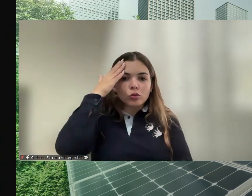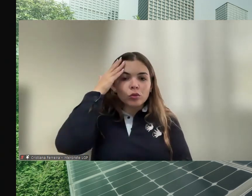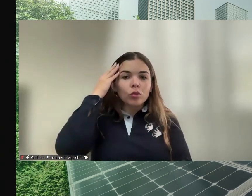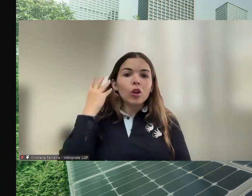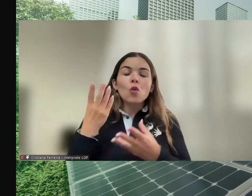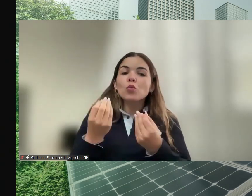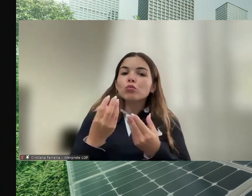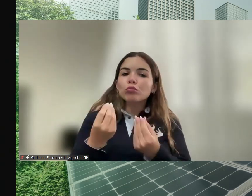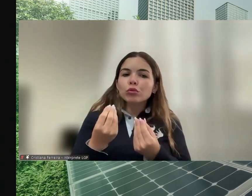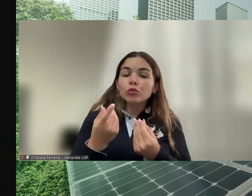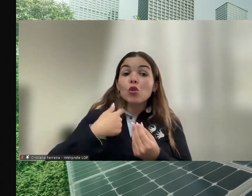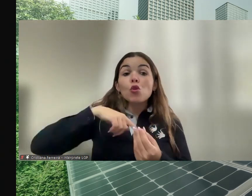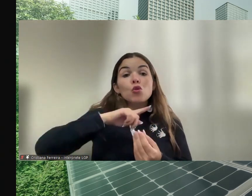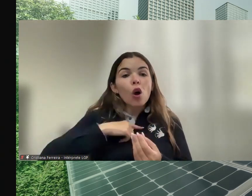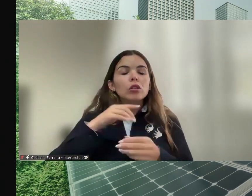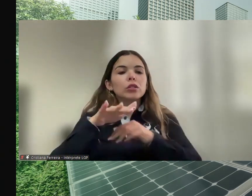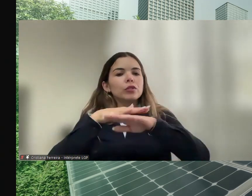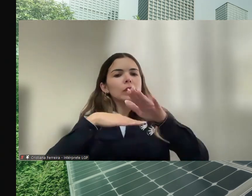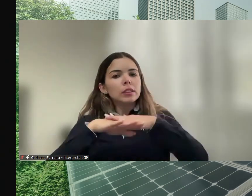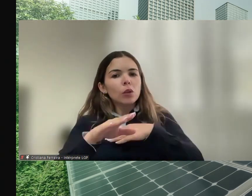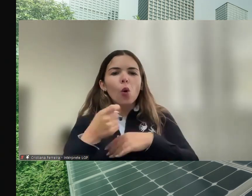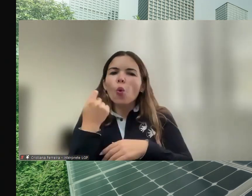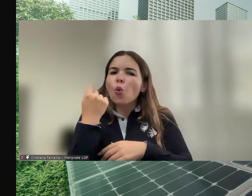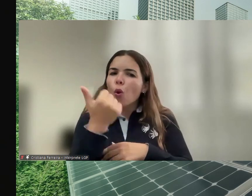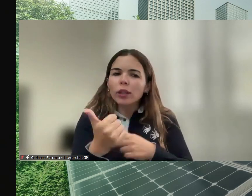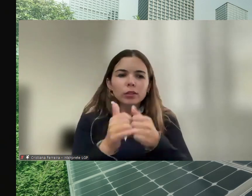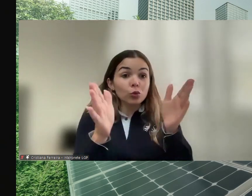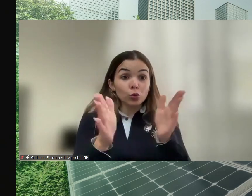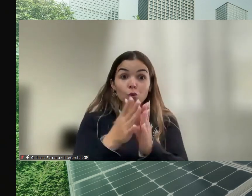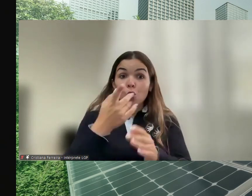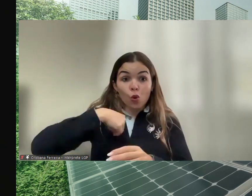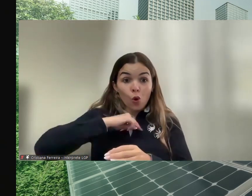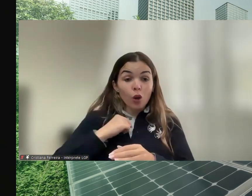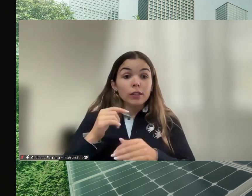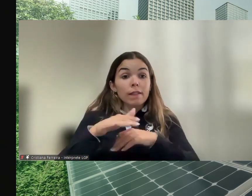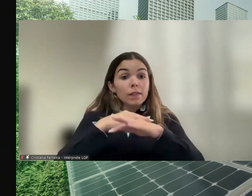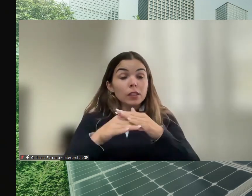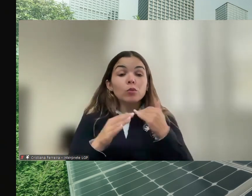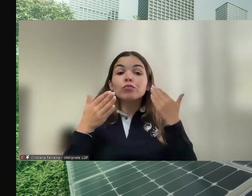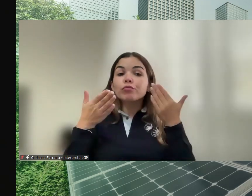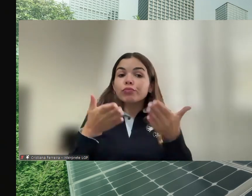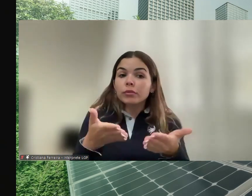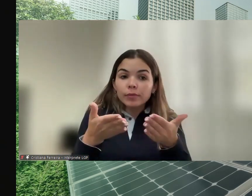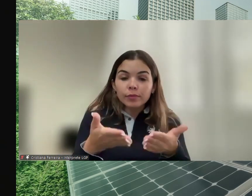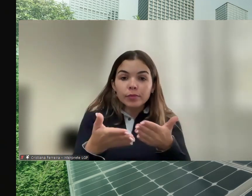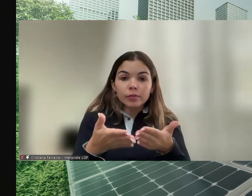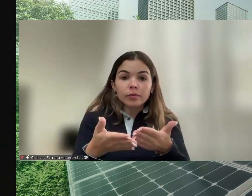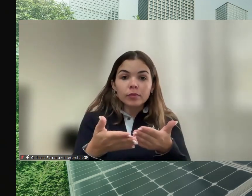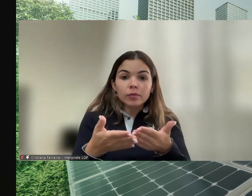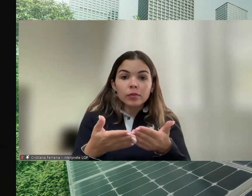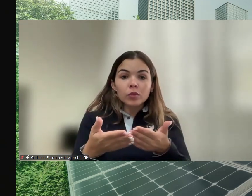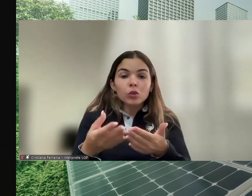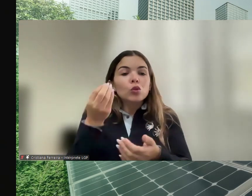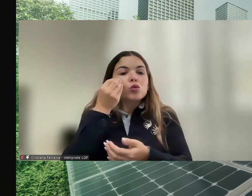muito do que nós fazemos, quase tudo o que nós fazemos, contribui para